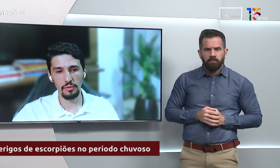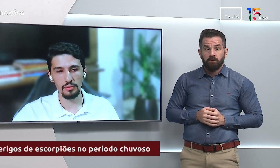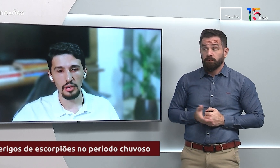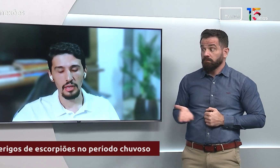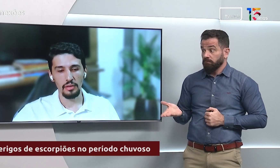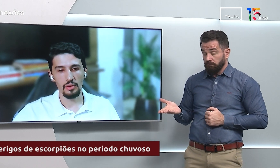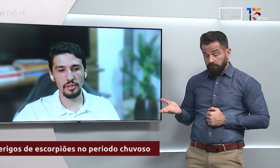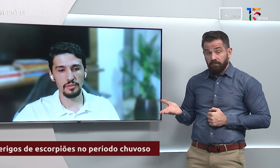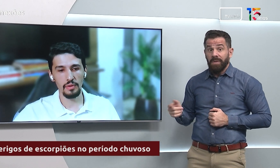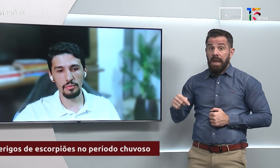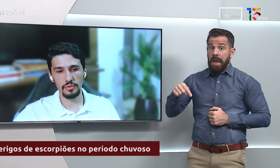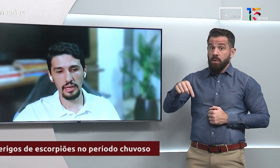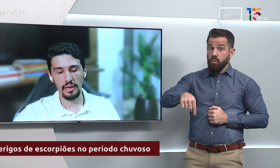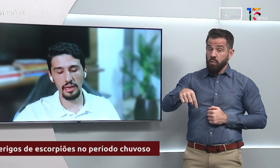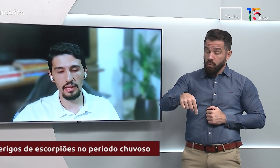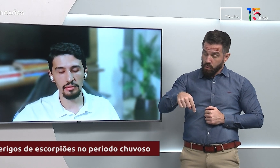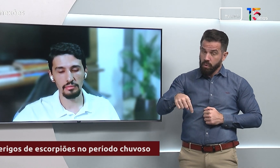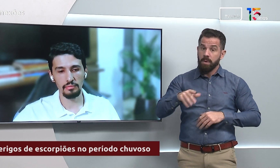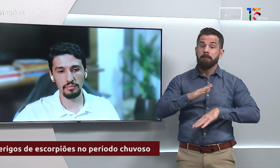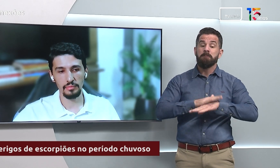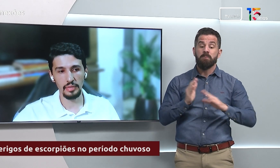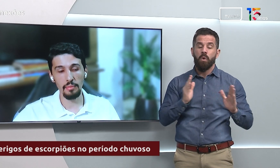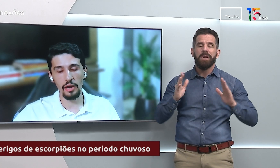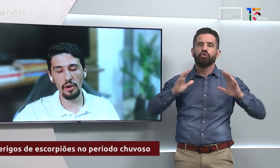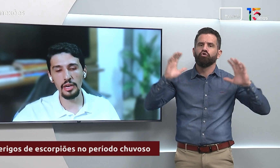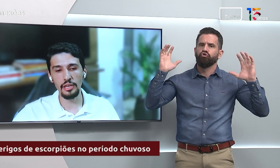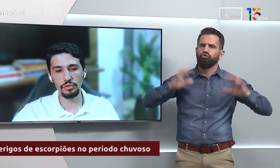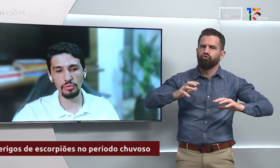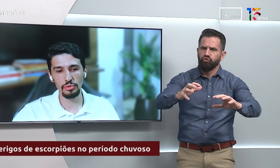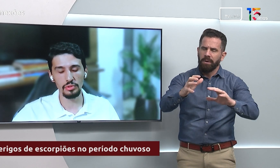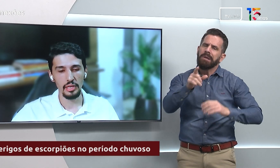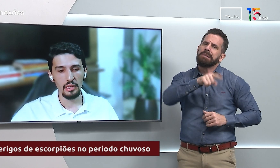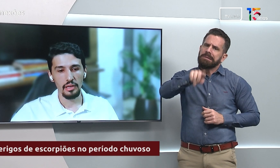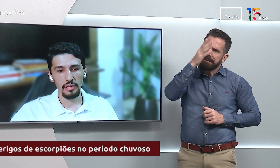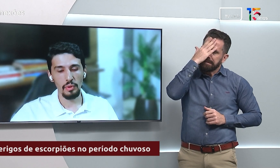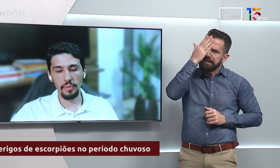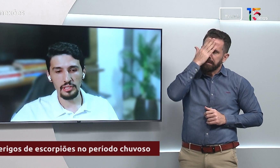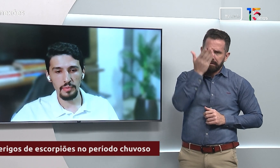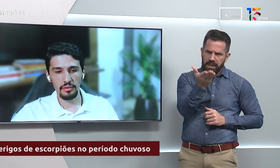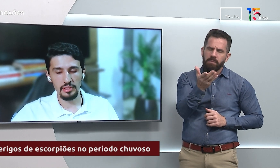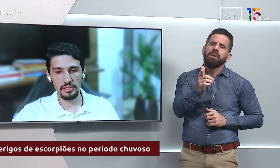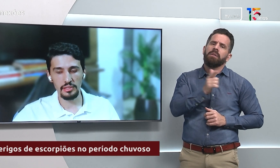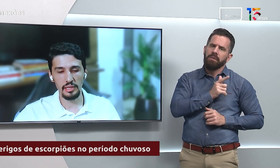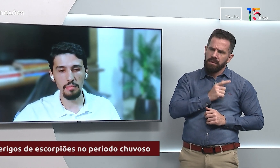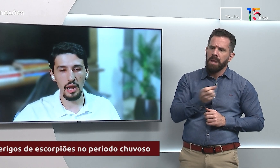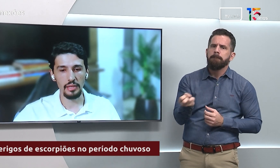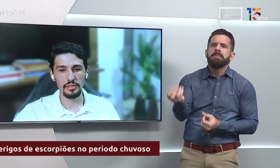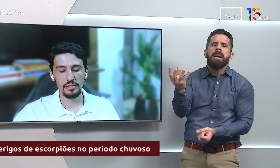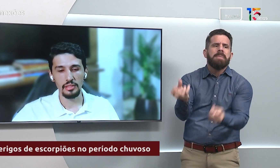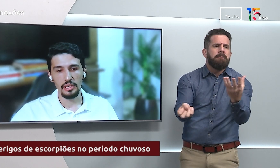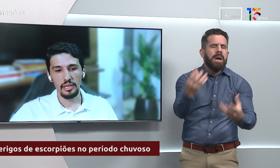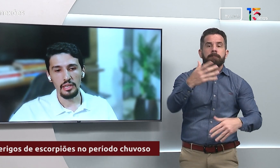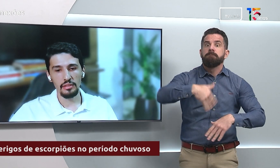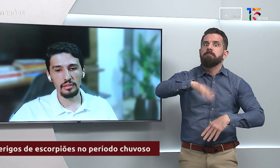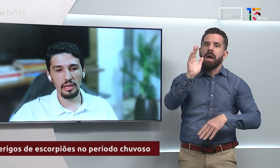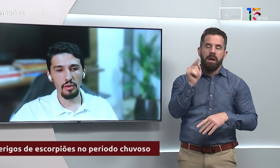chuvoso, né, nós vamos ter maior riscos do aparecimento desses